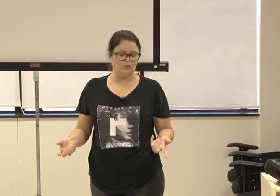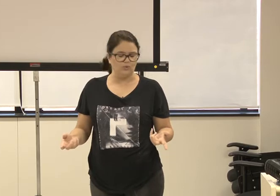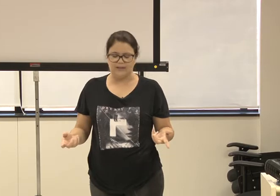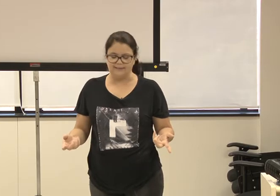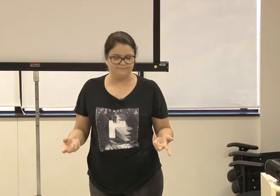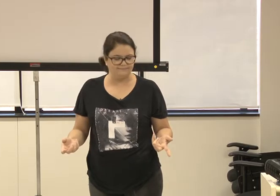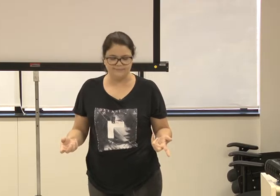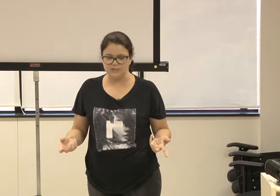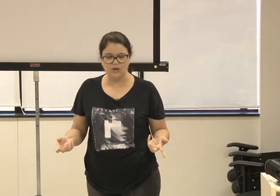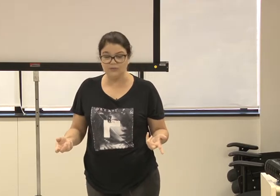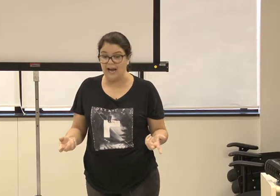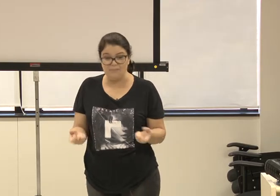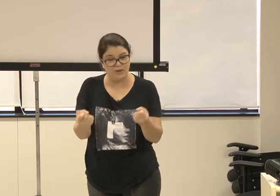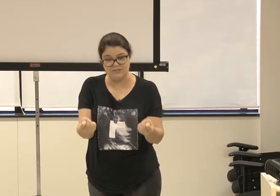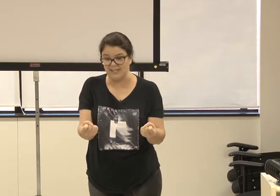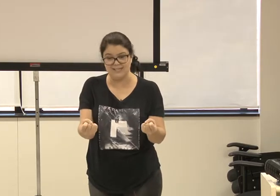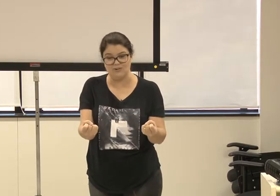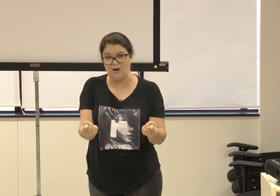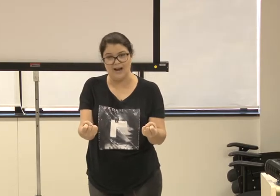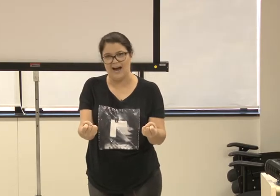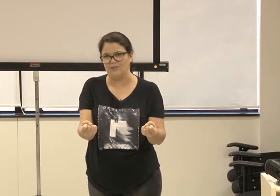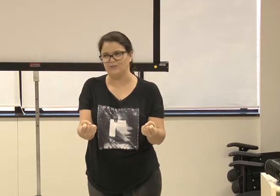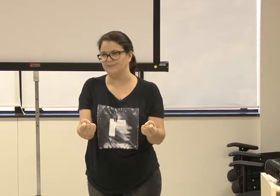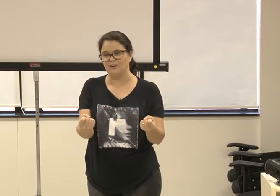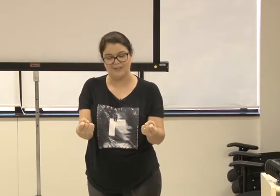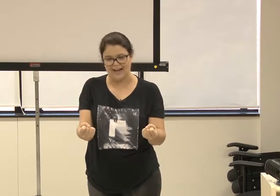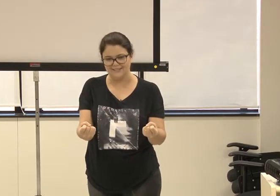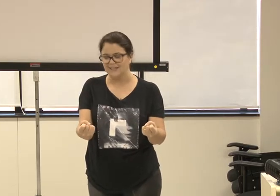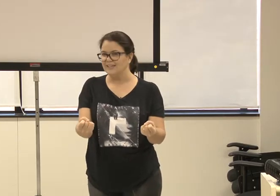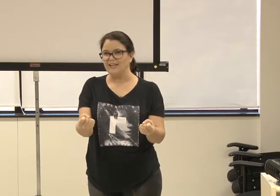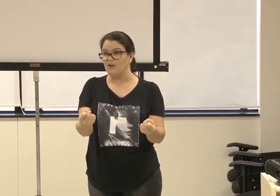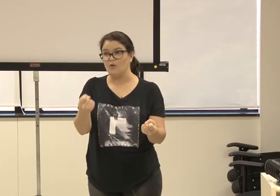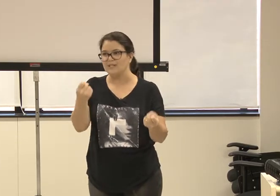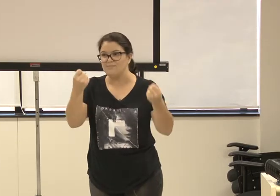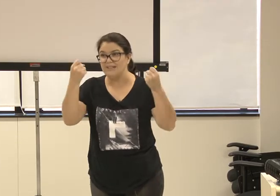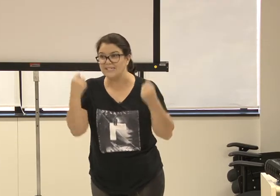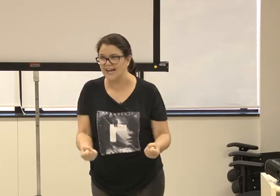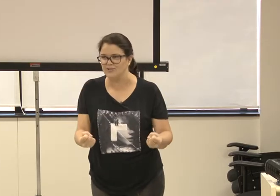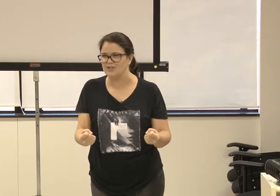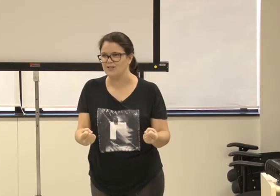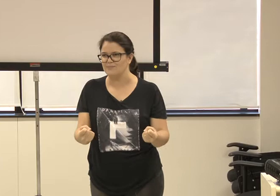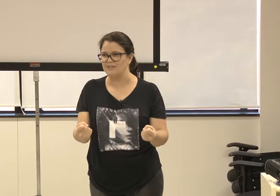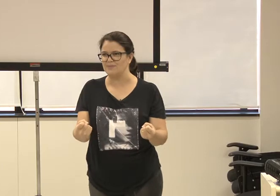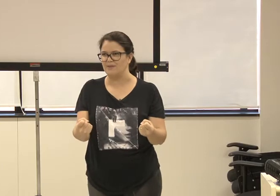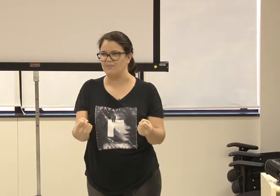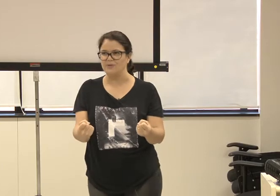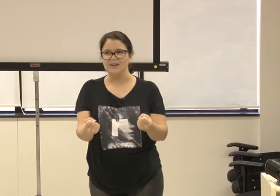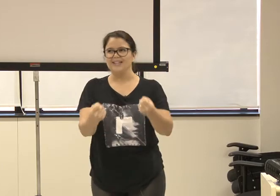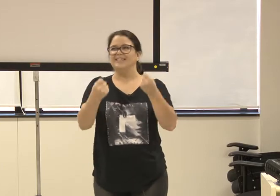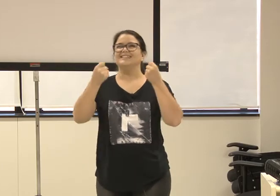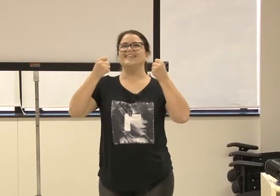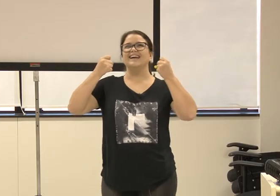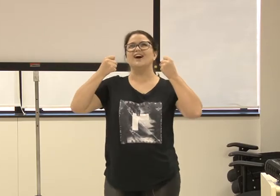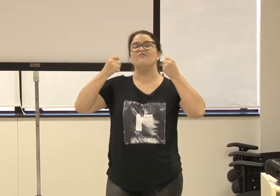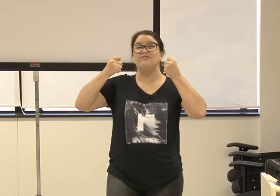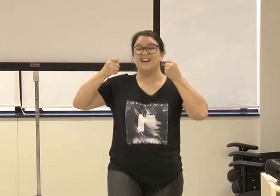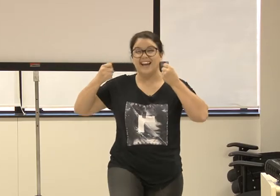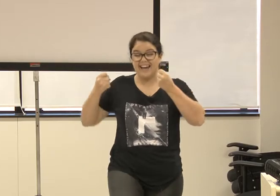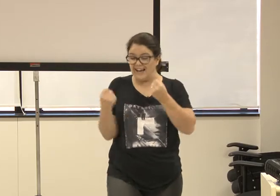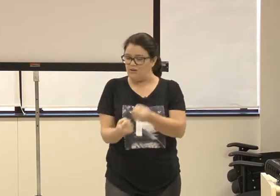dá. Não dá porque você tem que segurar o carro. Não dá. Eu não consegui pensar em duas coisas ao mesmo tempo. E aí eu freiei o